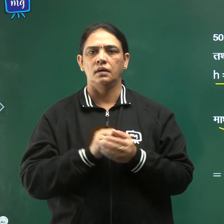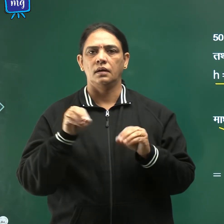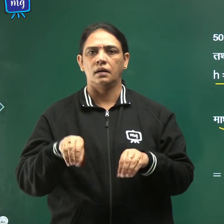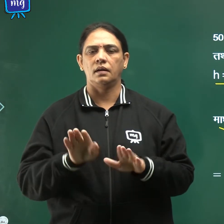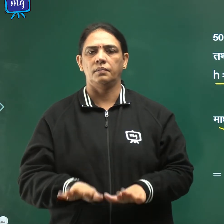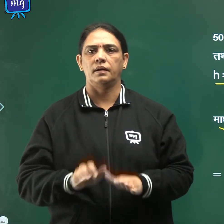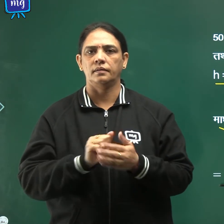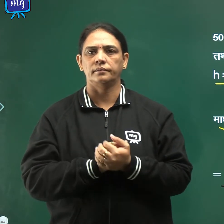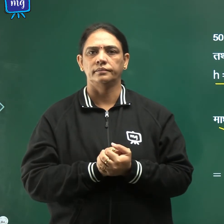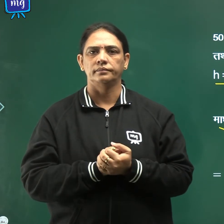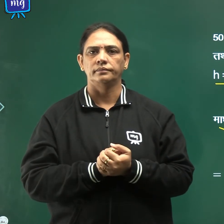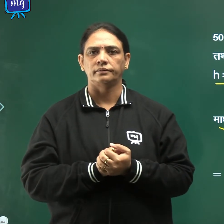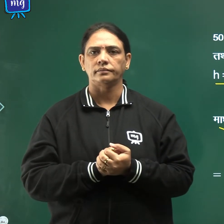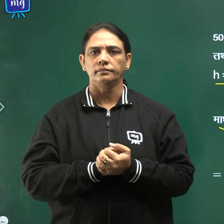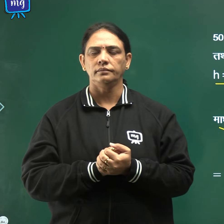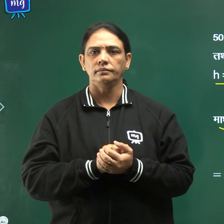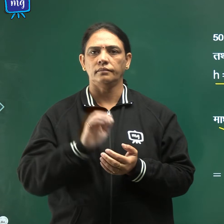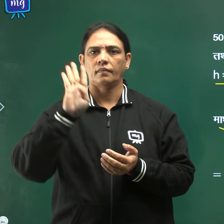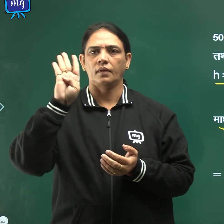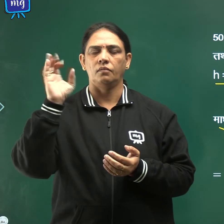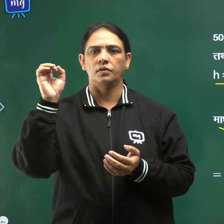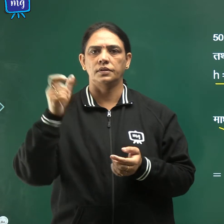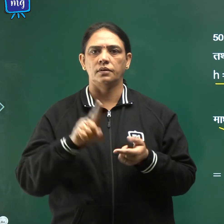रखेंगे। 40 प्लस